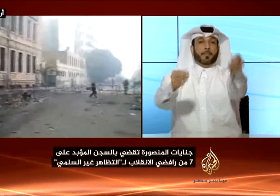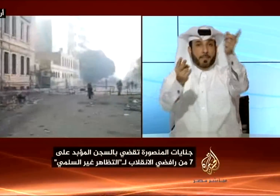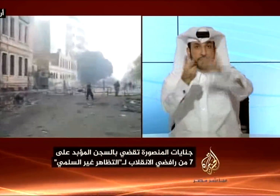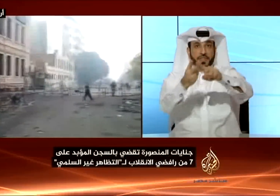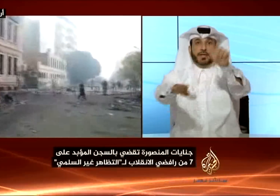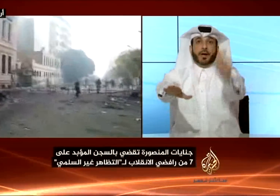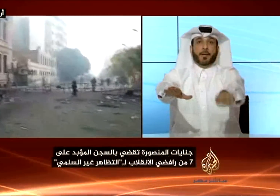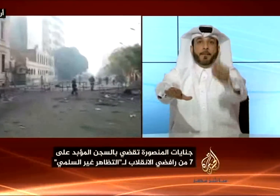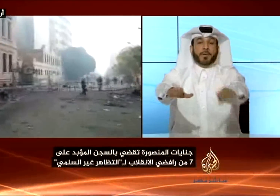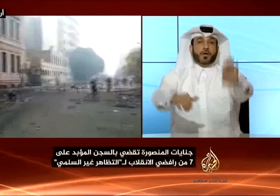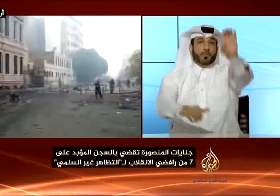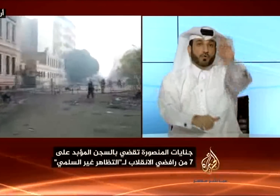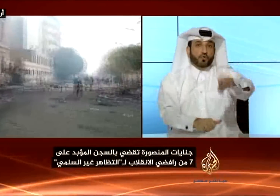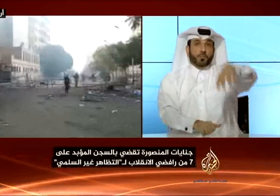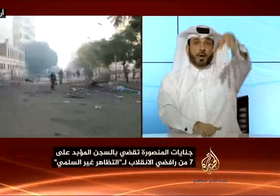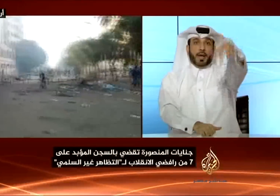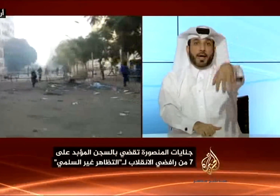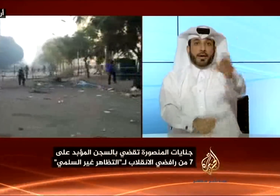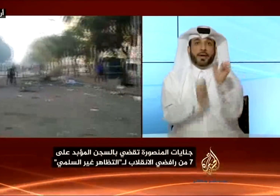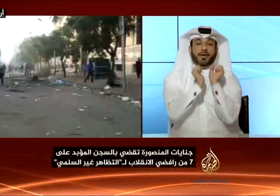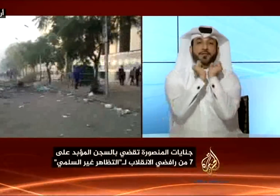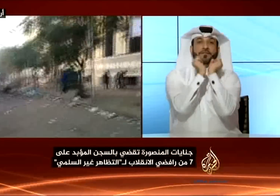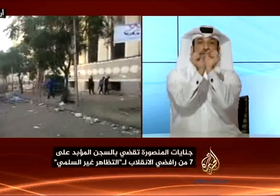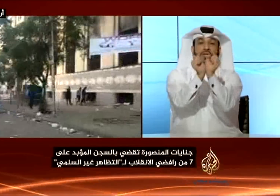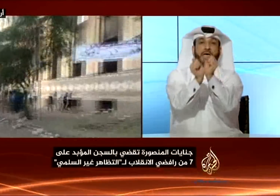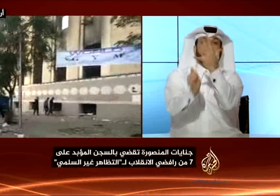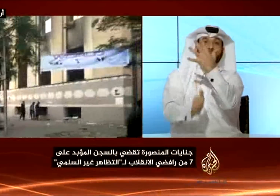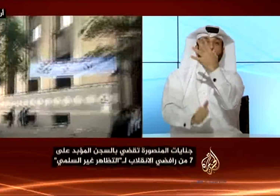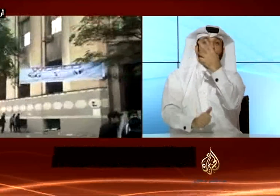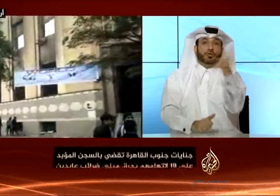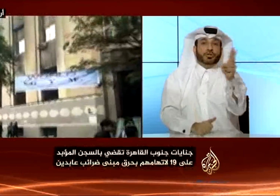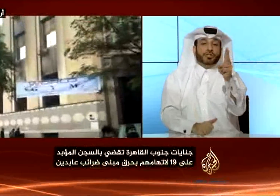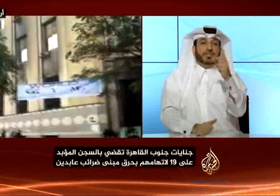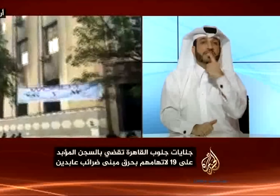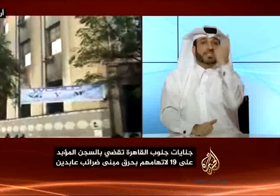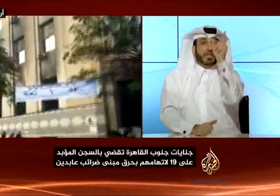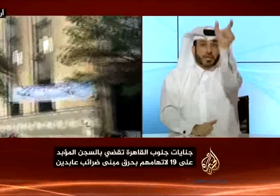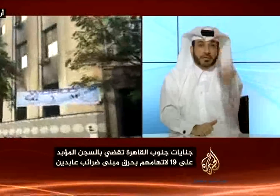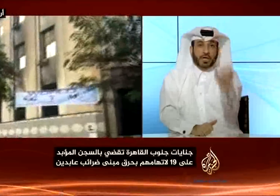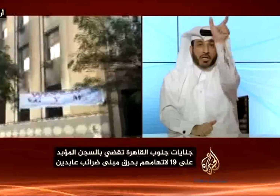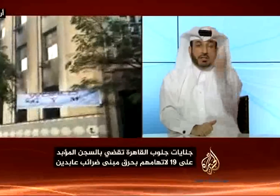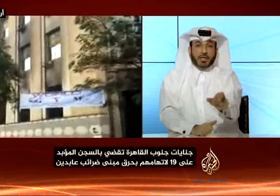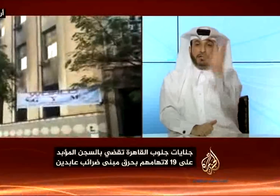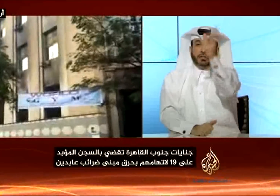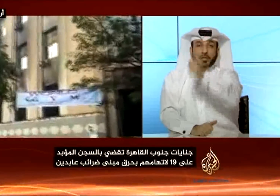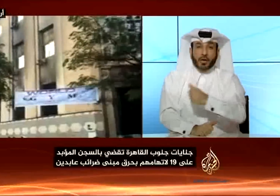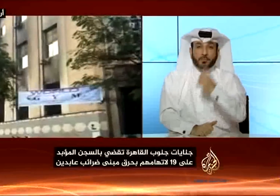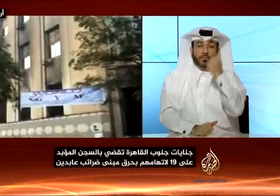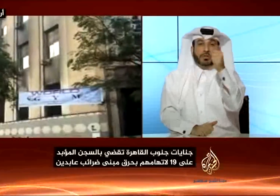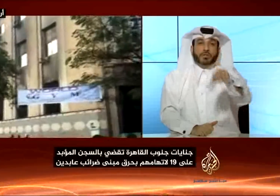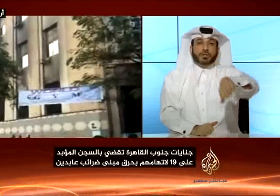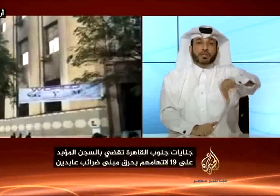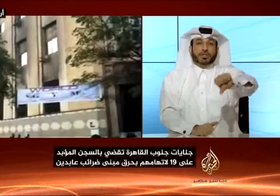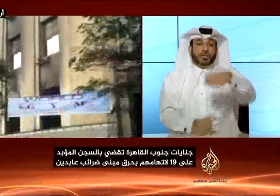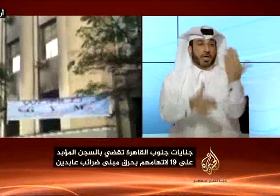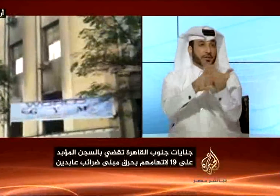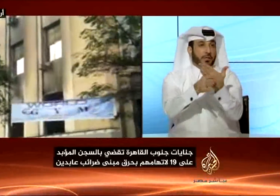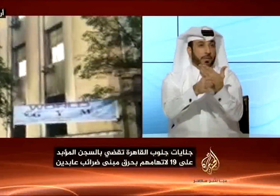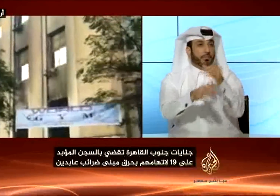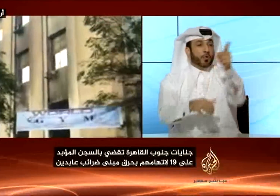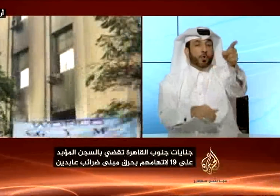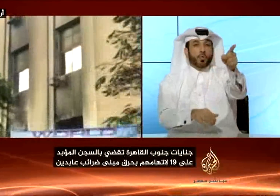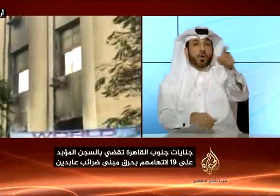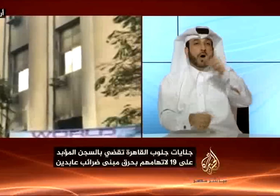جنايات جنوب القاهره بالسجن المؤبد على 19 متهما غيابيا وذلك لادانتهم في